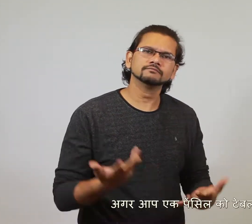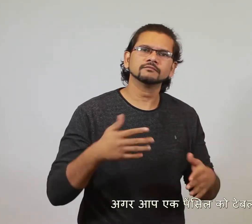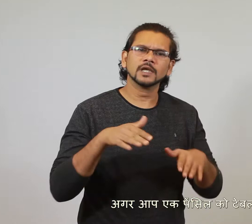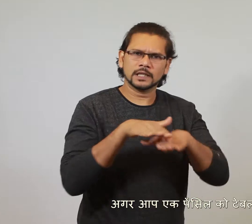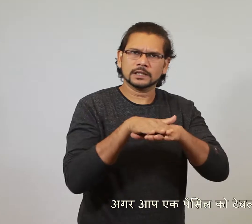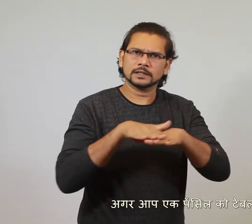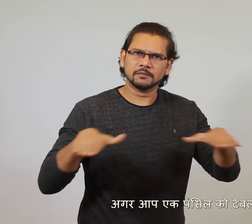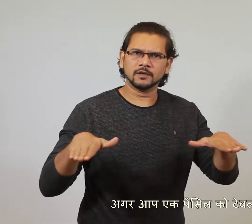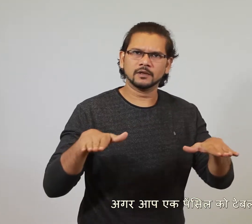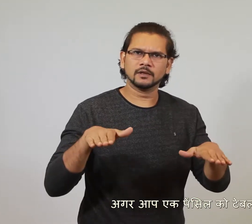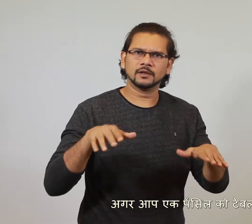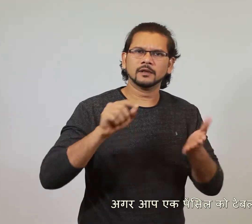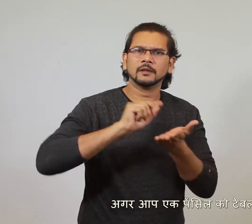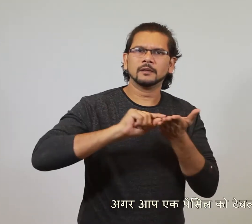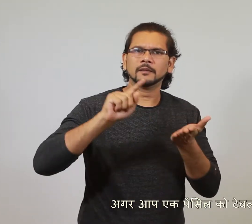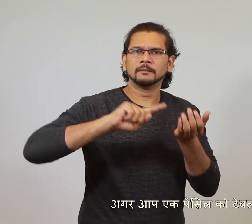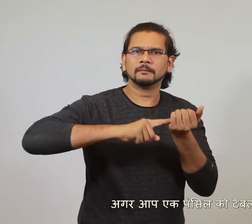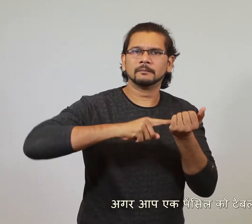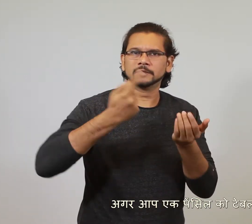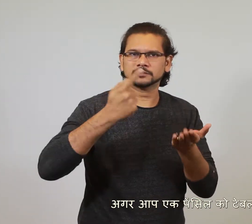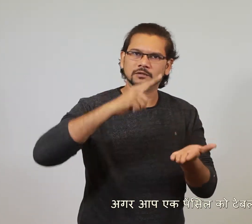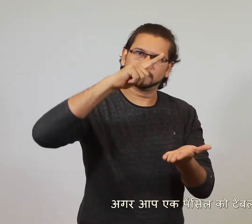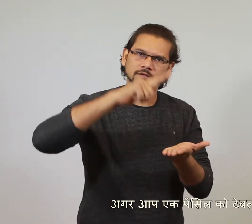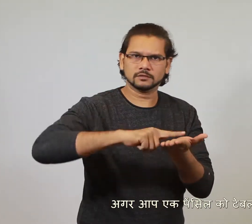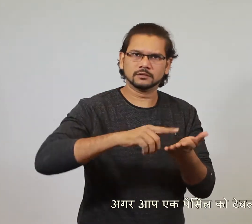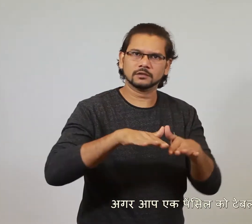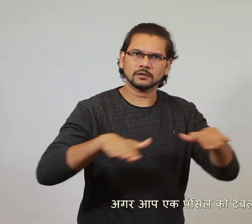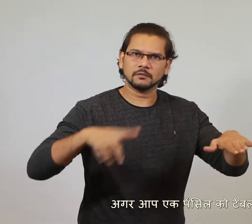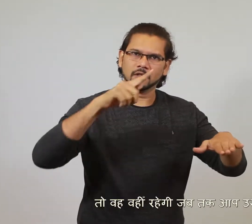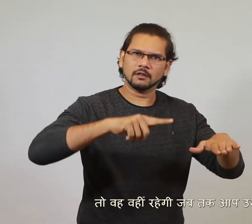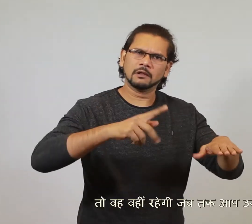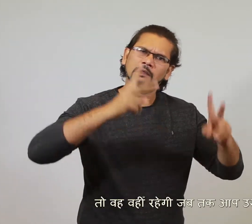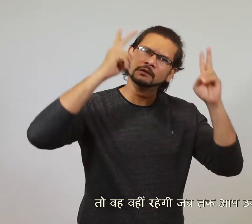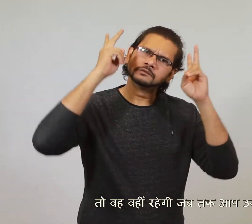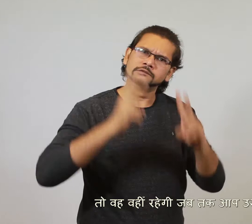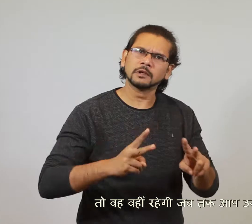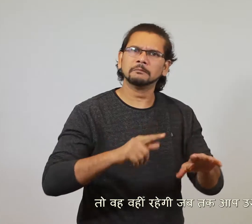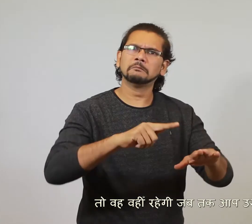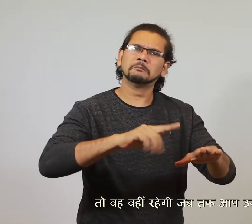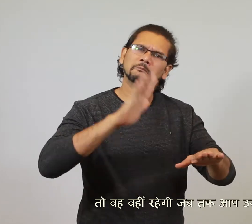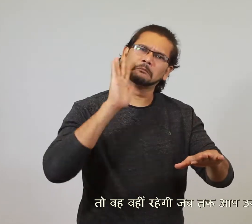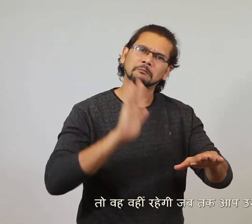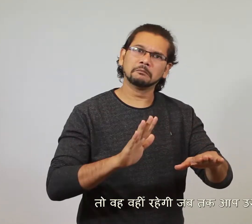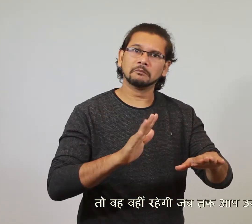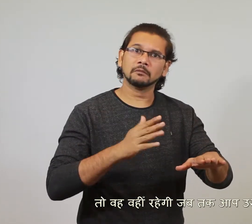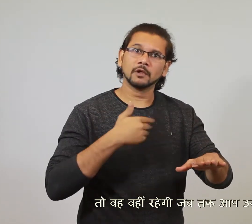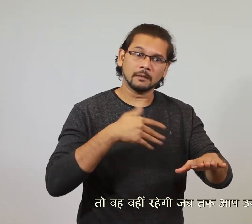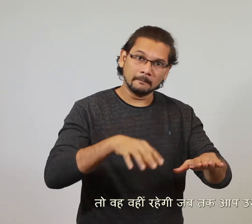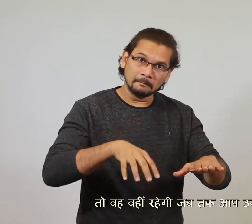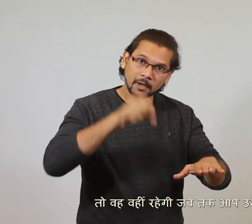अगर आप एक पेंसिल को टेबल पर रखें तो वो वहीं रहेगी जब तक आप उसे उठा